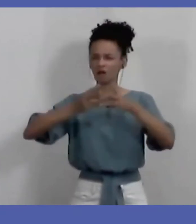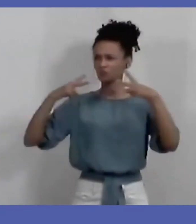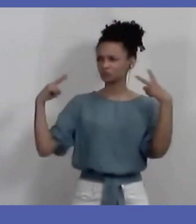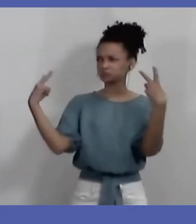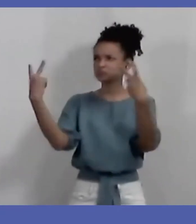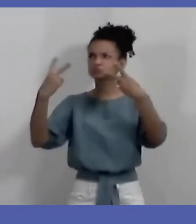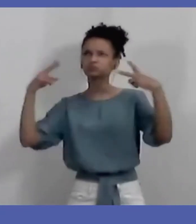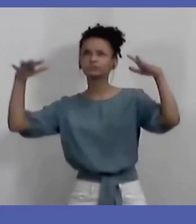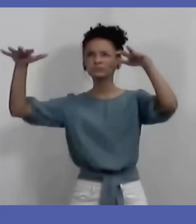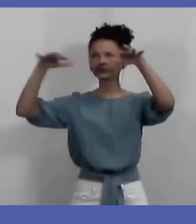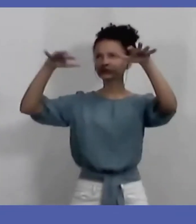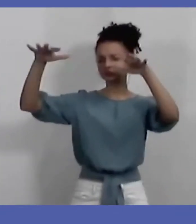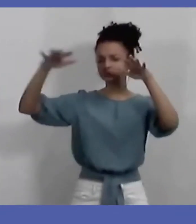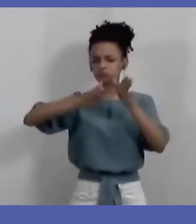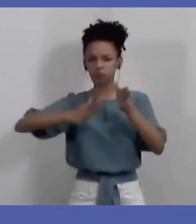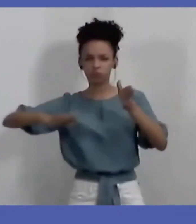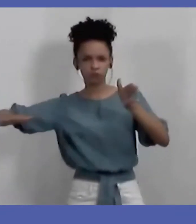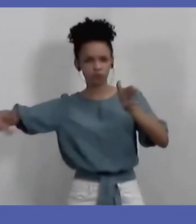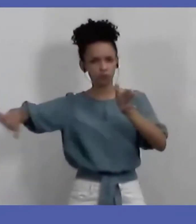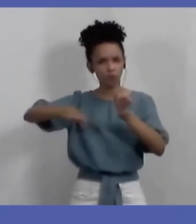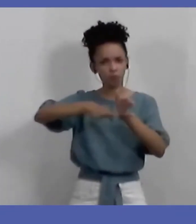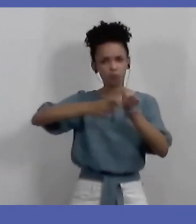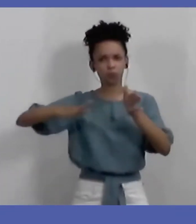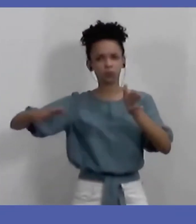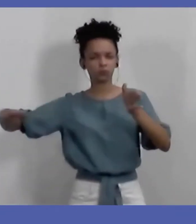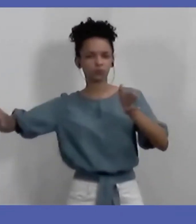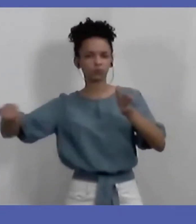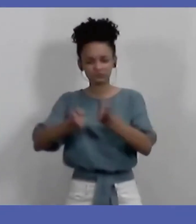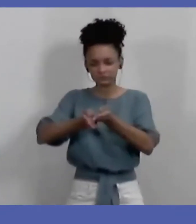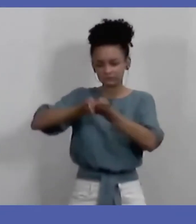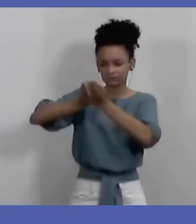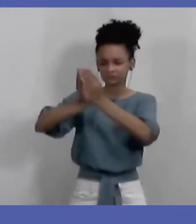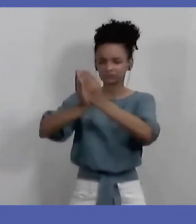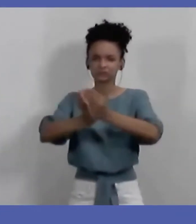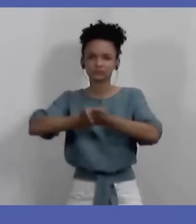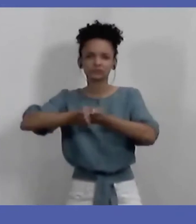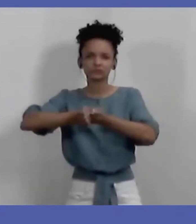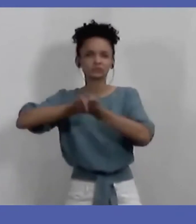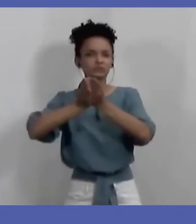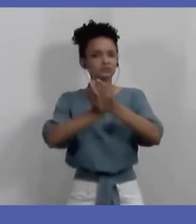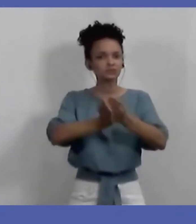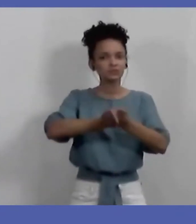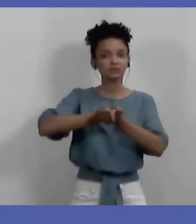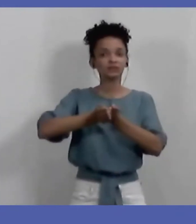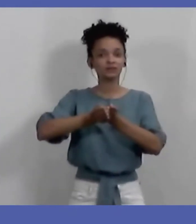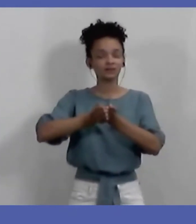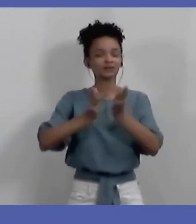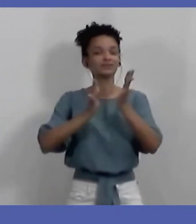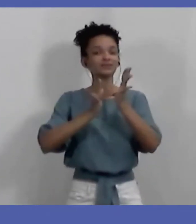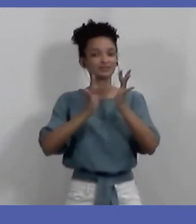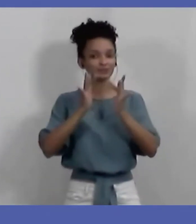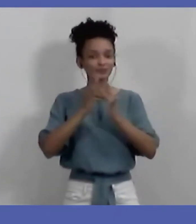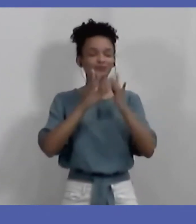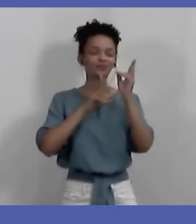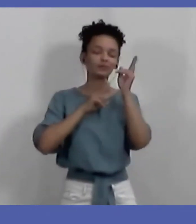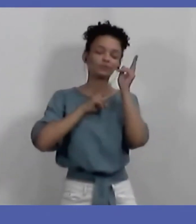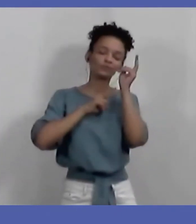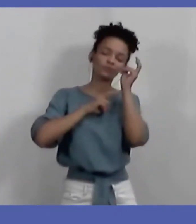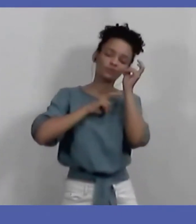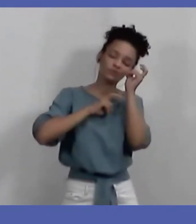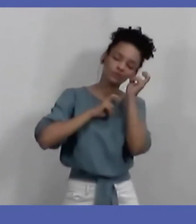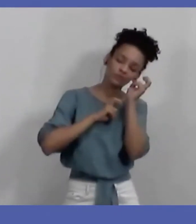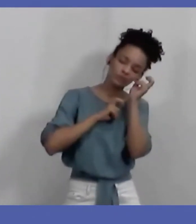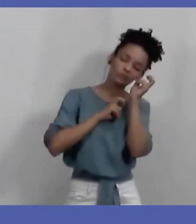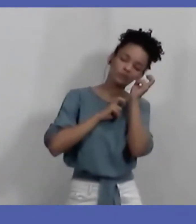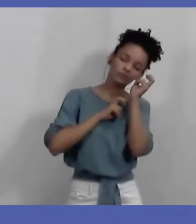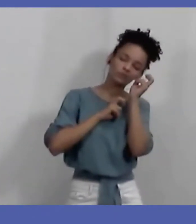tempestade, né? Com onda grande, ele dormia, ele caiu ali,